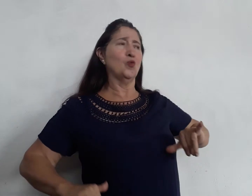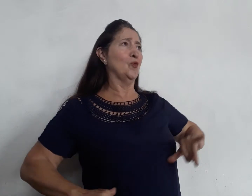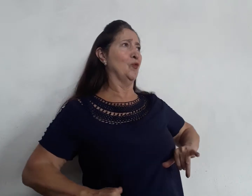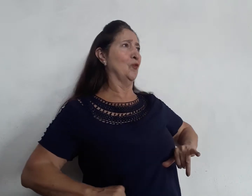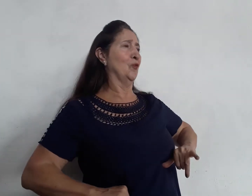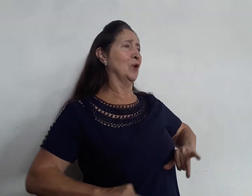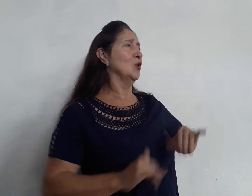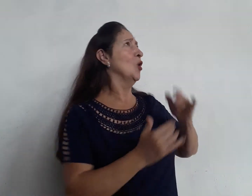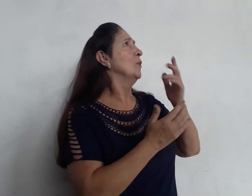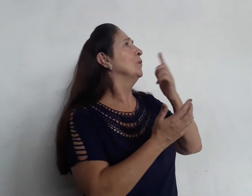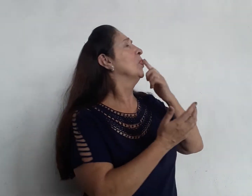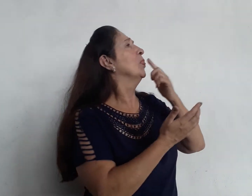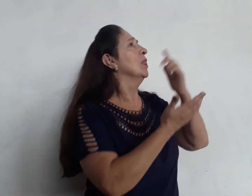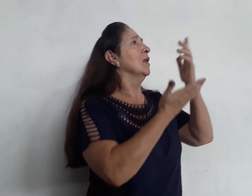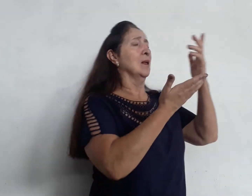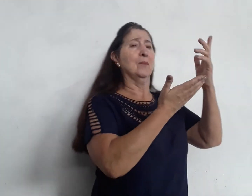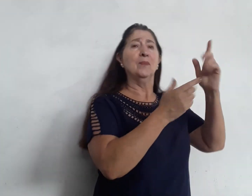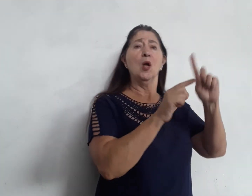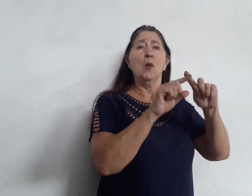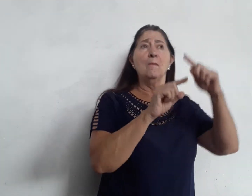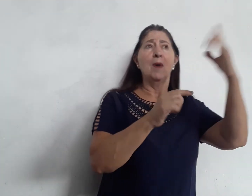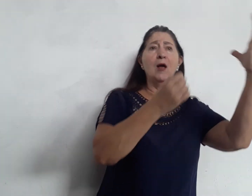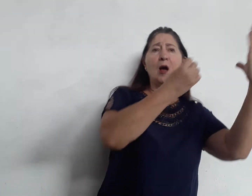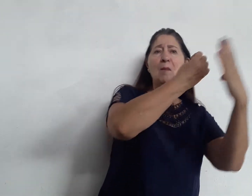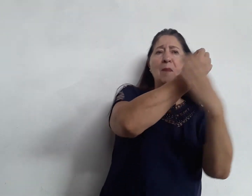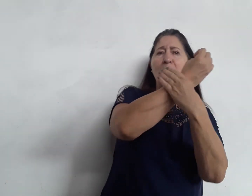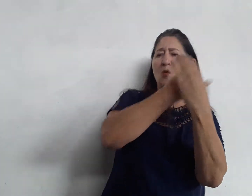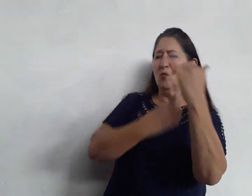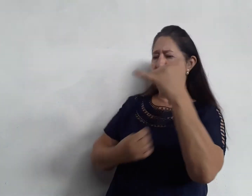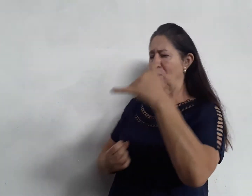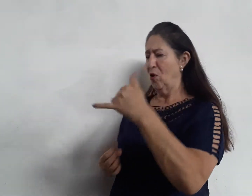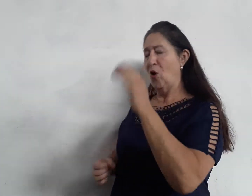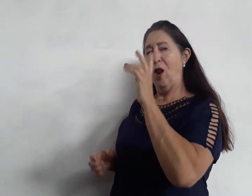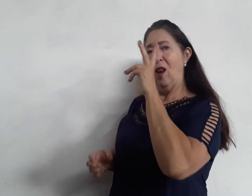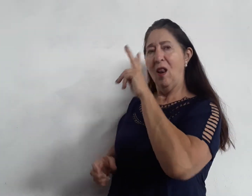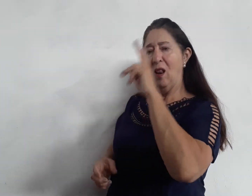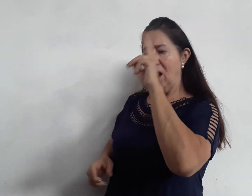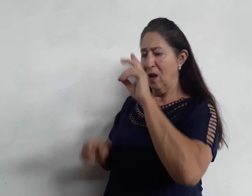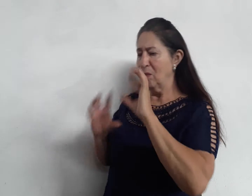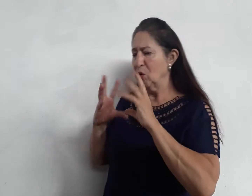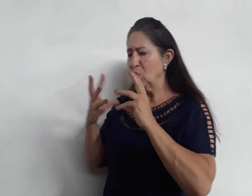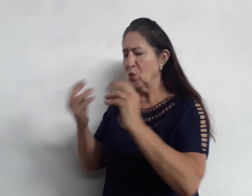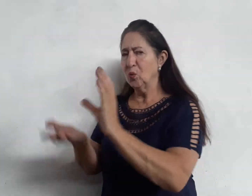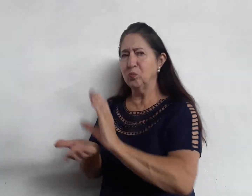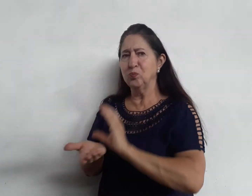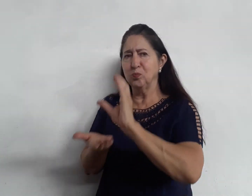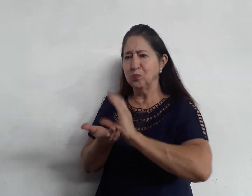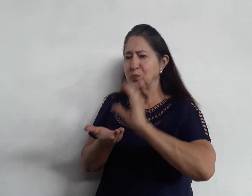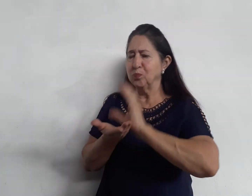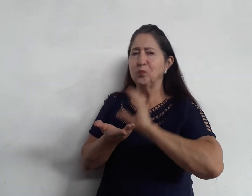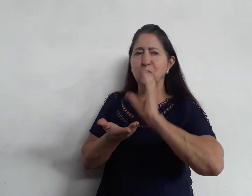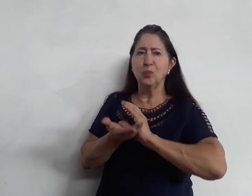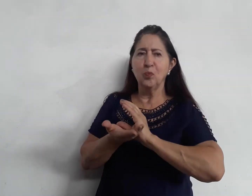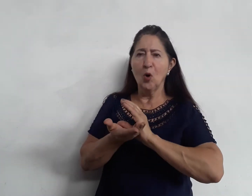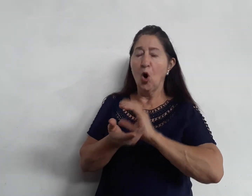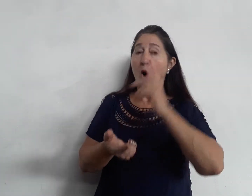respondeu: Filho, lembra-te que tu recebeste teus bens durante a vida, e Lázaro por suas